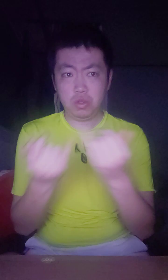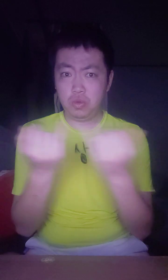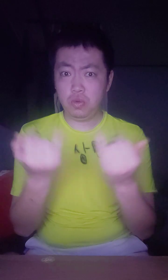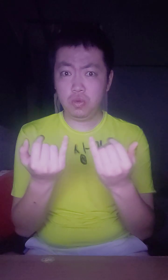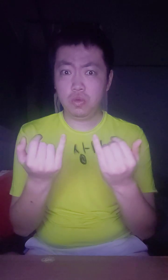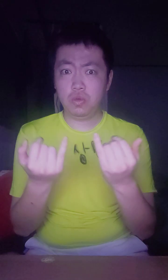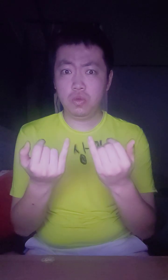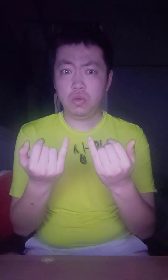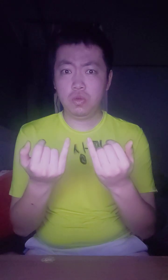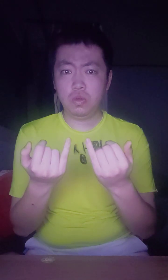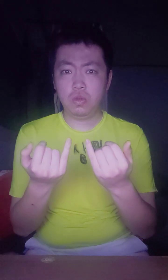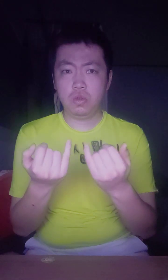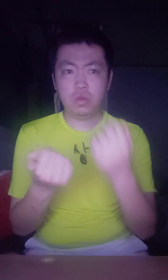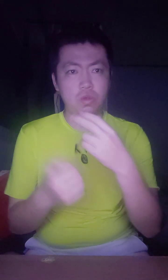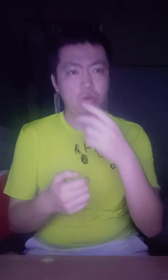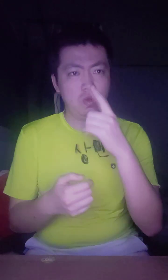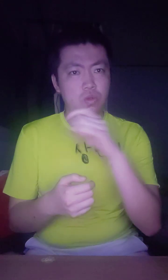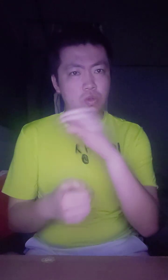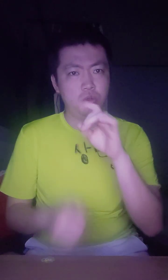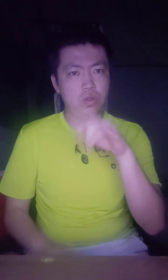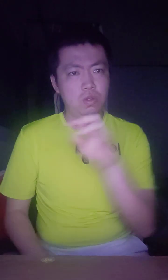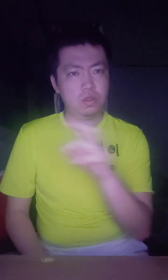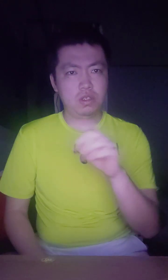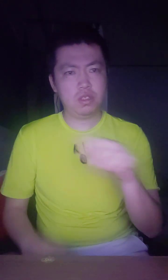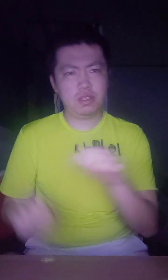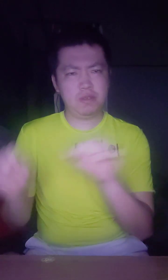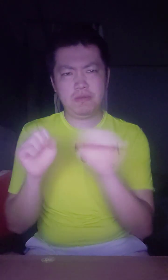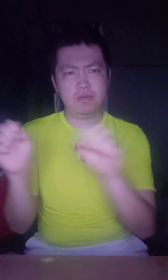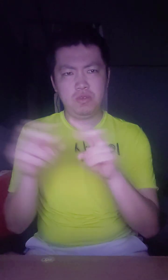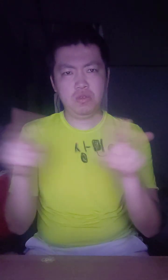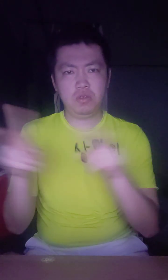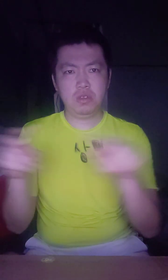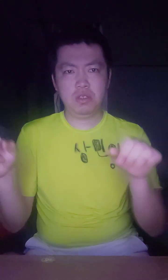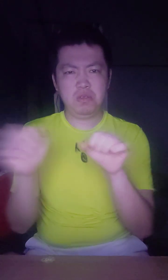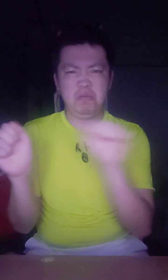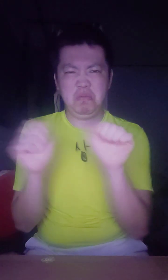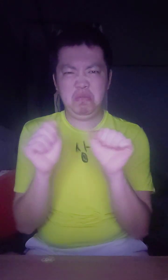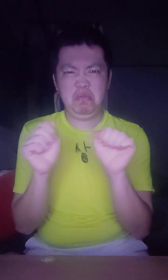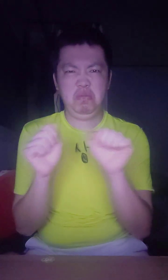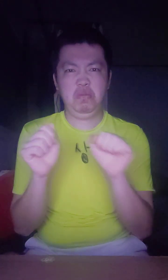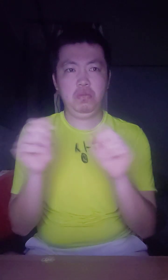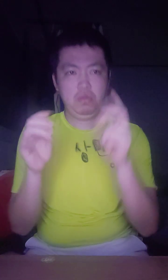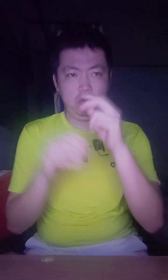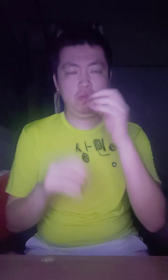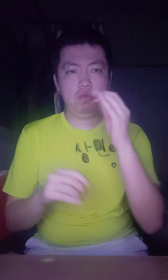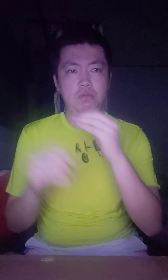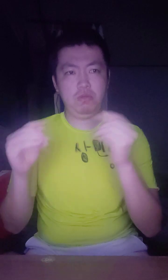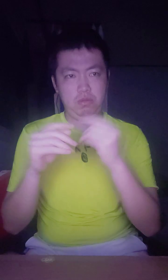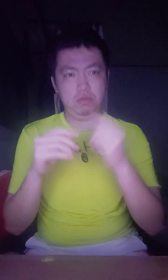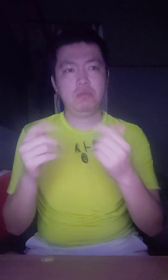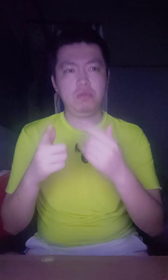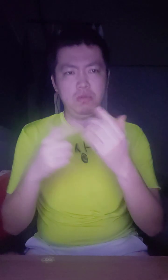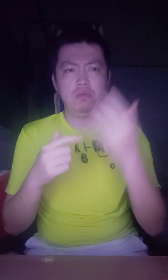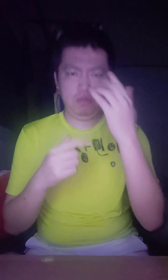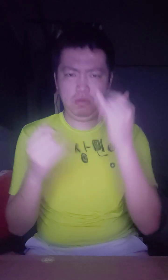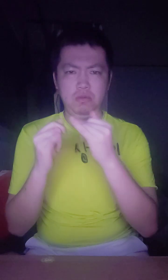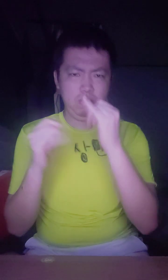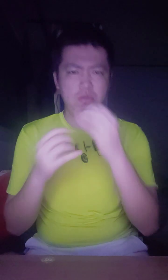얘기는 어디에 이제 전기가 흐르는 분에 운전이 돼서 감전될 수 있는 사고가 있기 때문에 아주